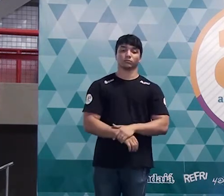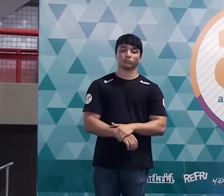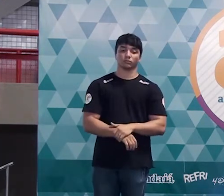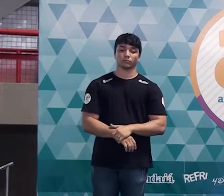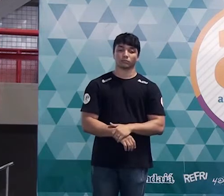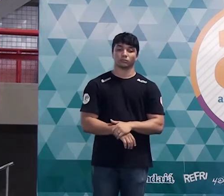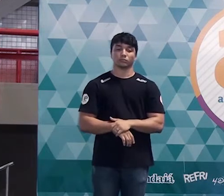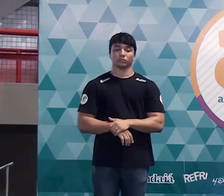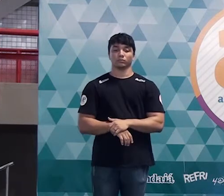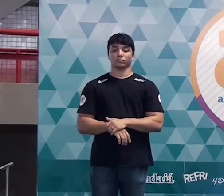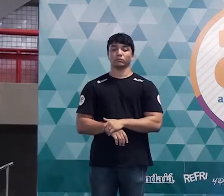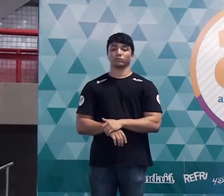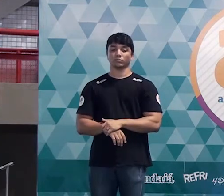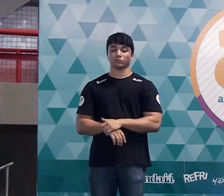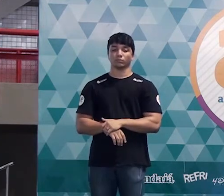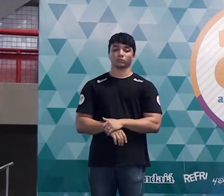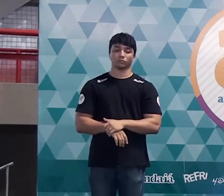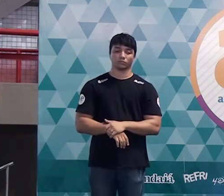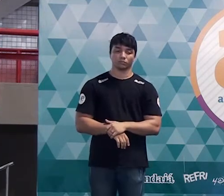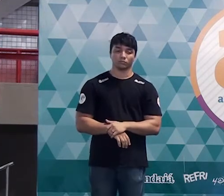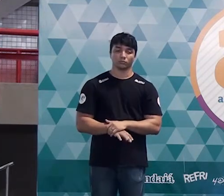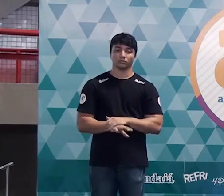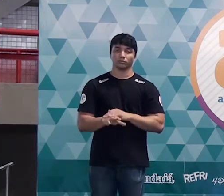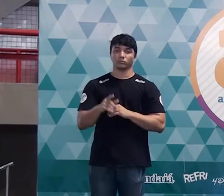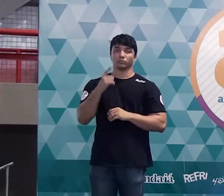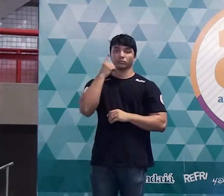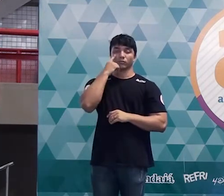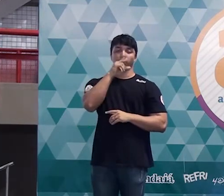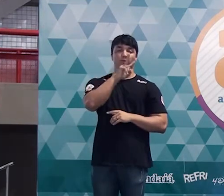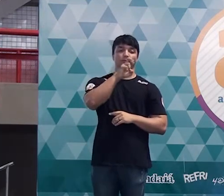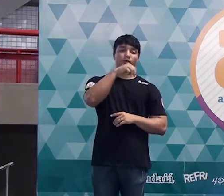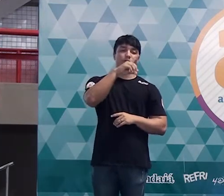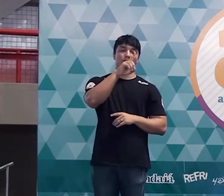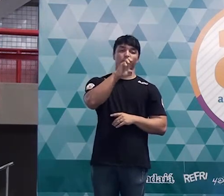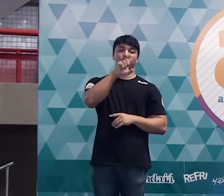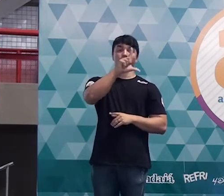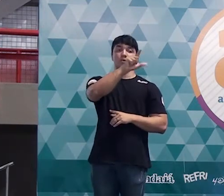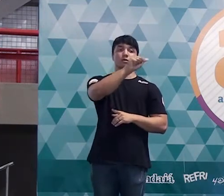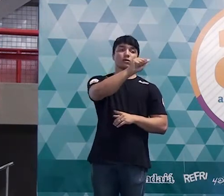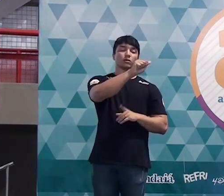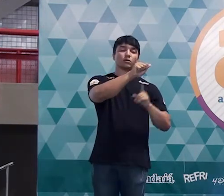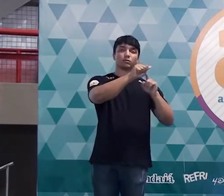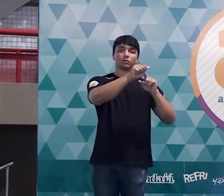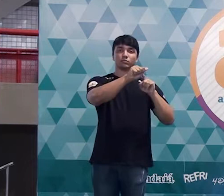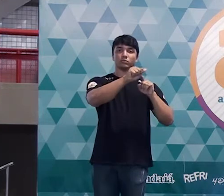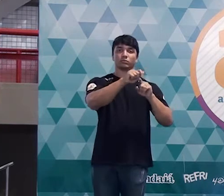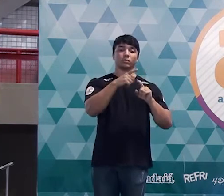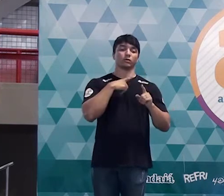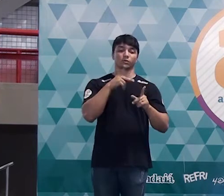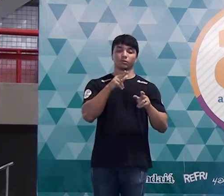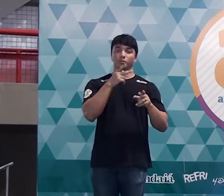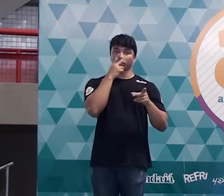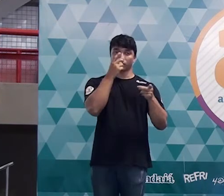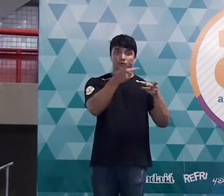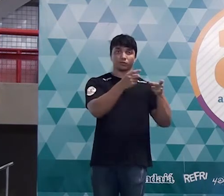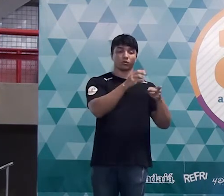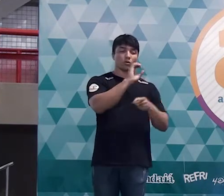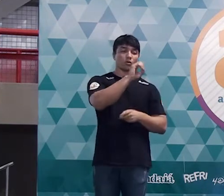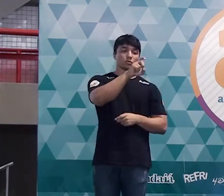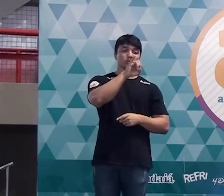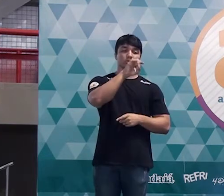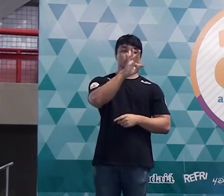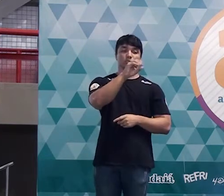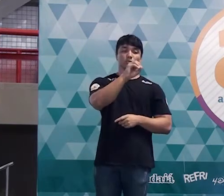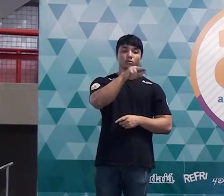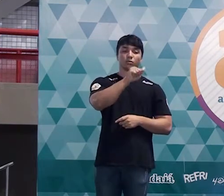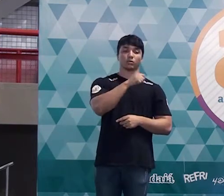Então, vender a casa, vendê-la. Como vender ficou sendo oxítona,